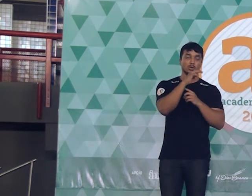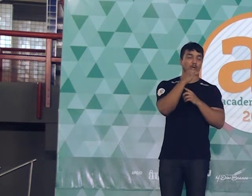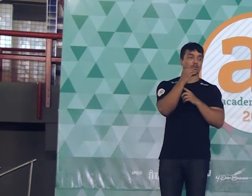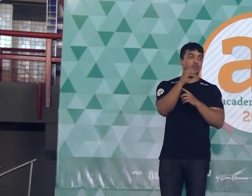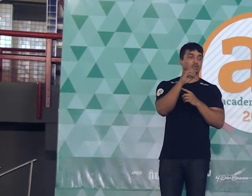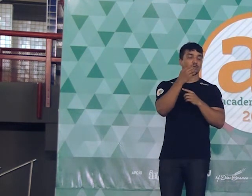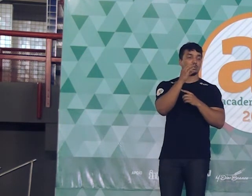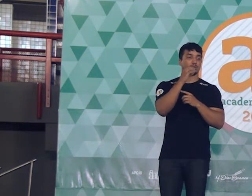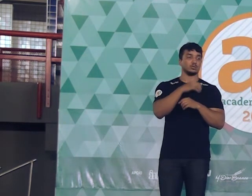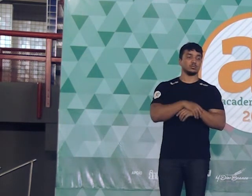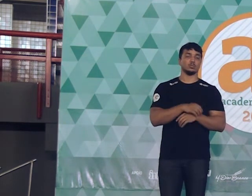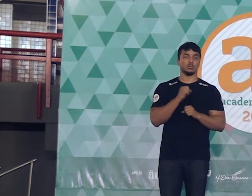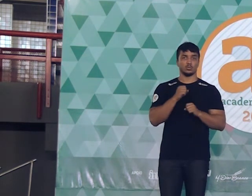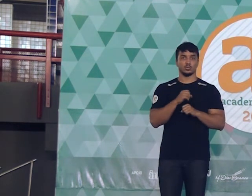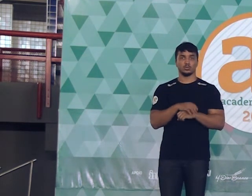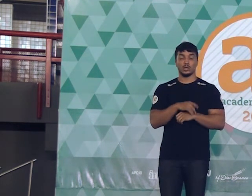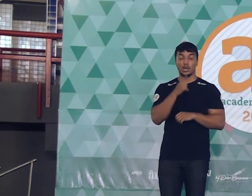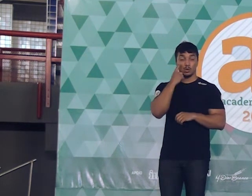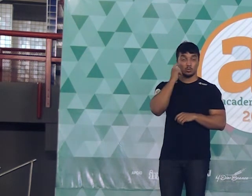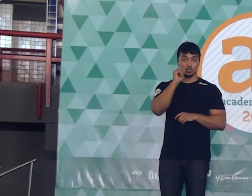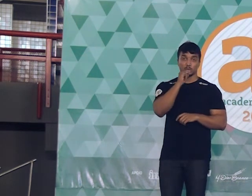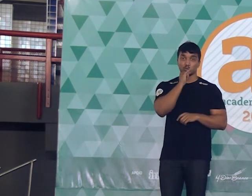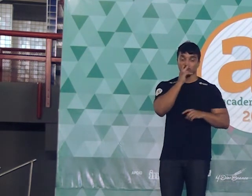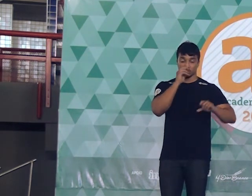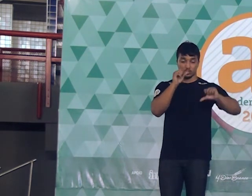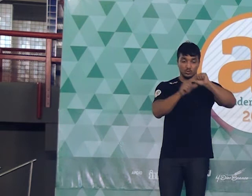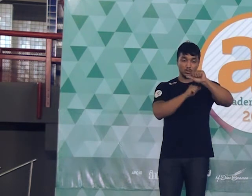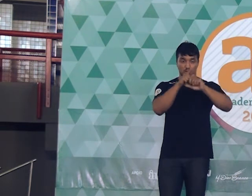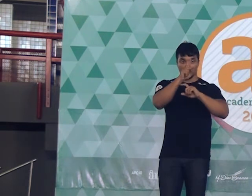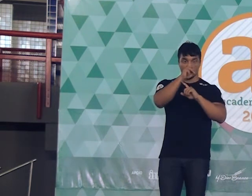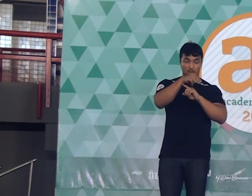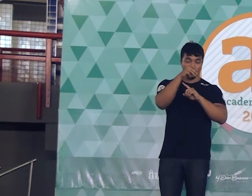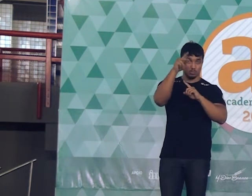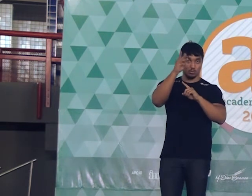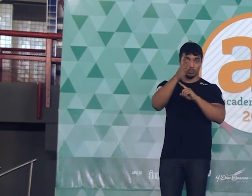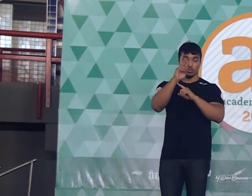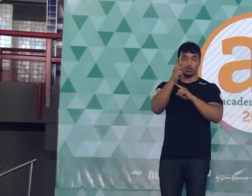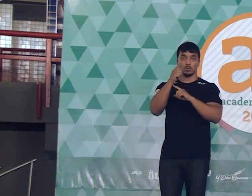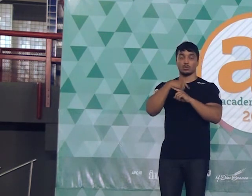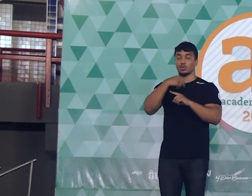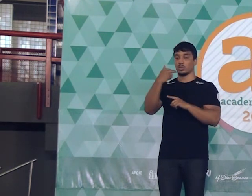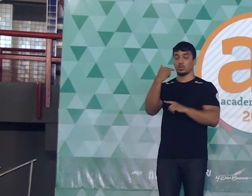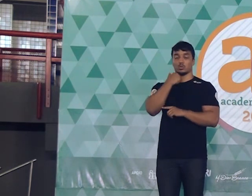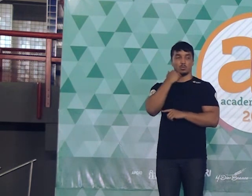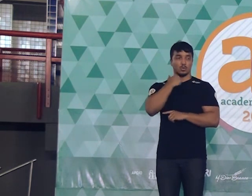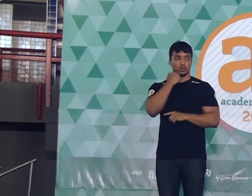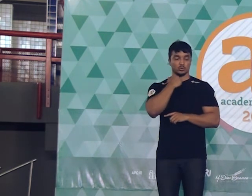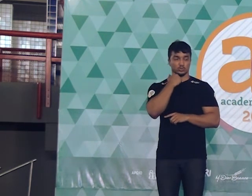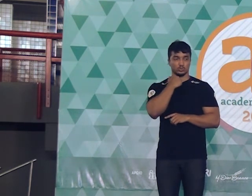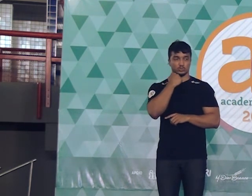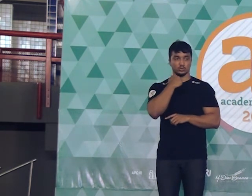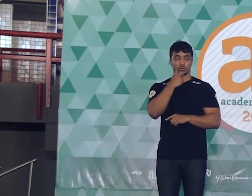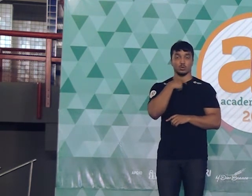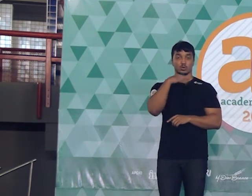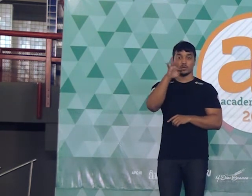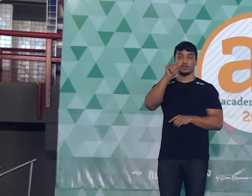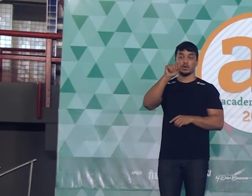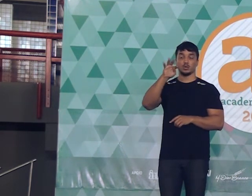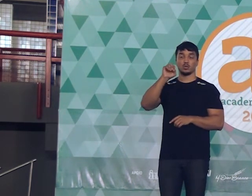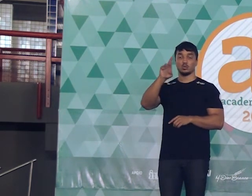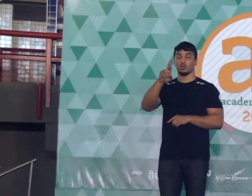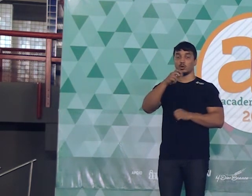de multiplicar ou dividir, para transformar de quilômetro por hora em metro por segundo, não. O fator é